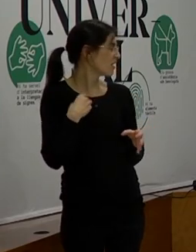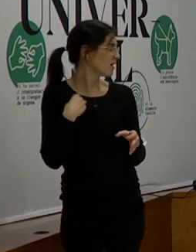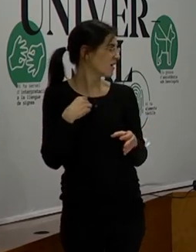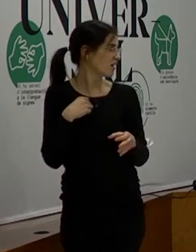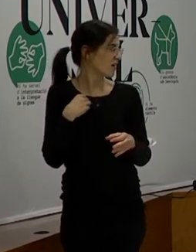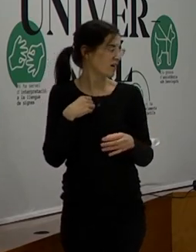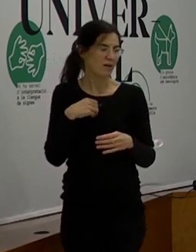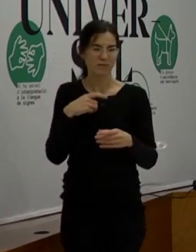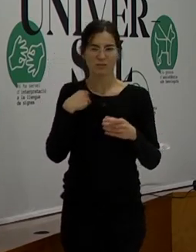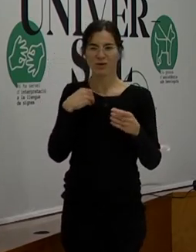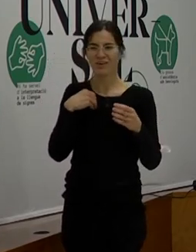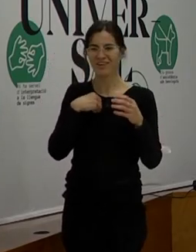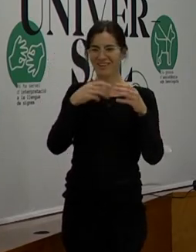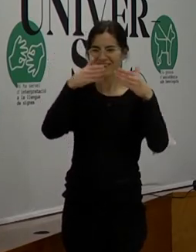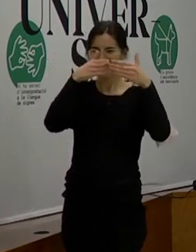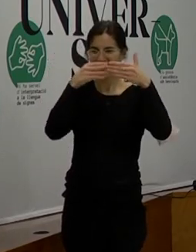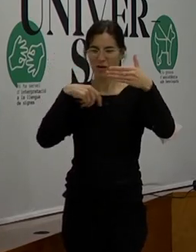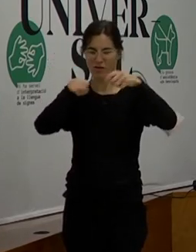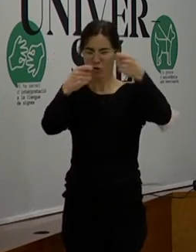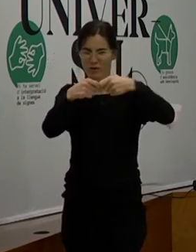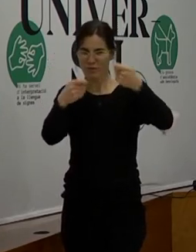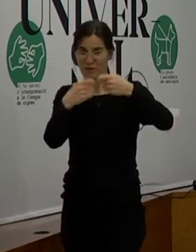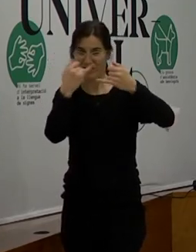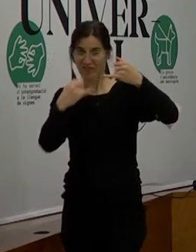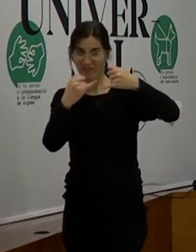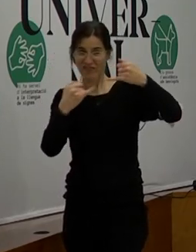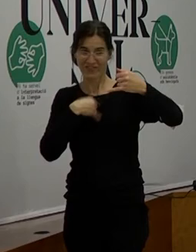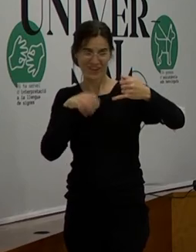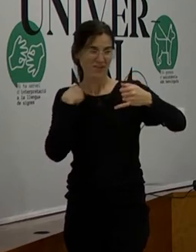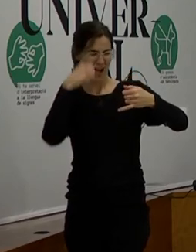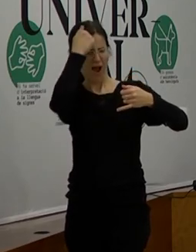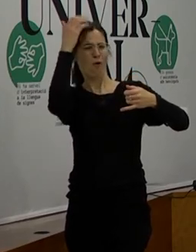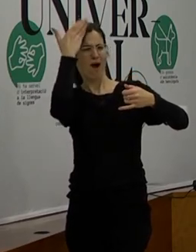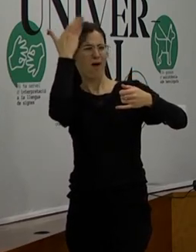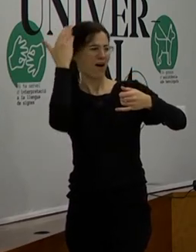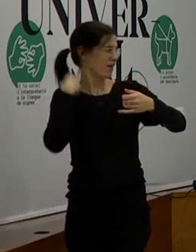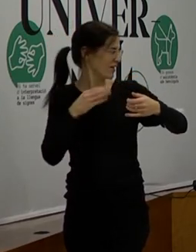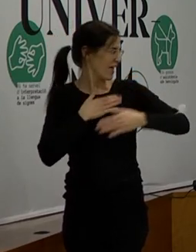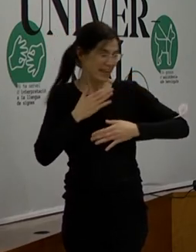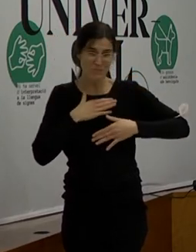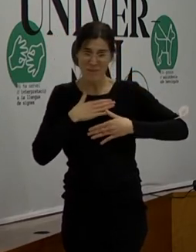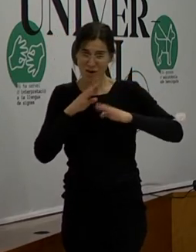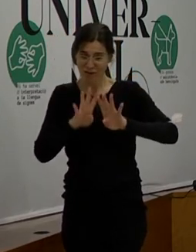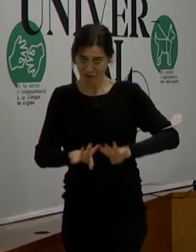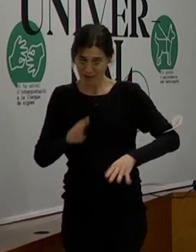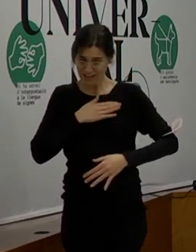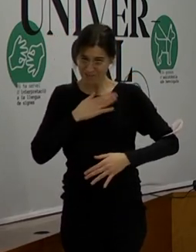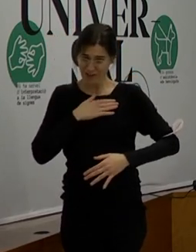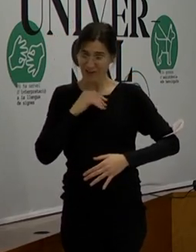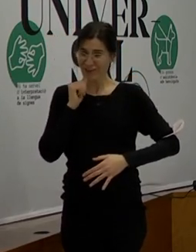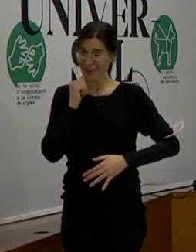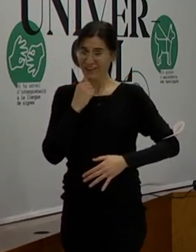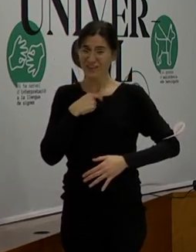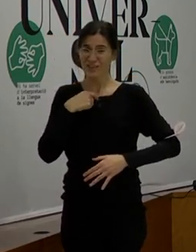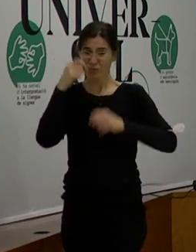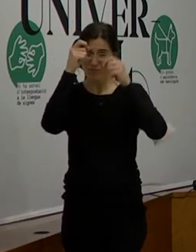Está acolchado el banco. De hostias que se han dado. Porque es mío el balcón, ¿me entiendes? O sea, es mío y